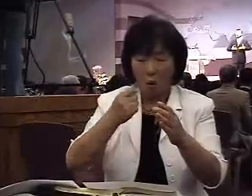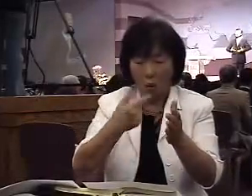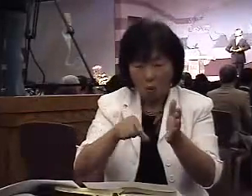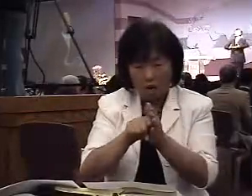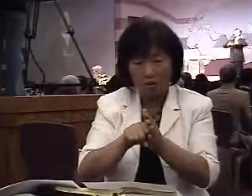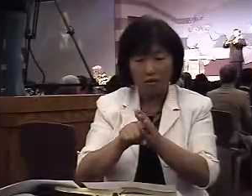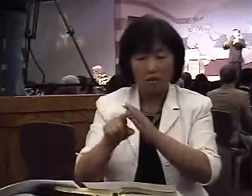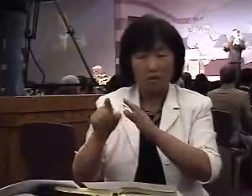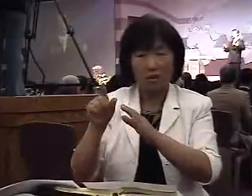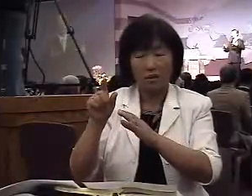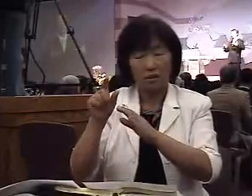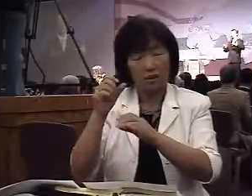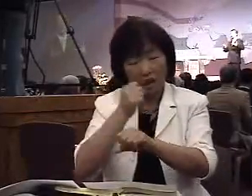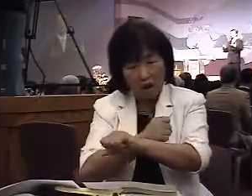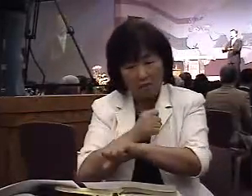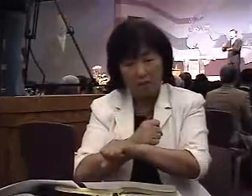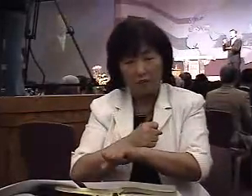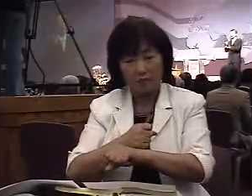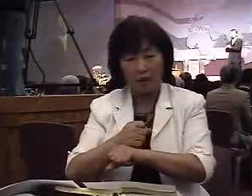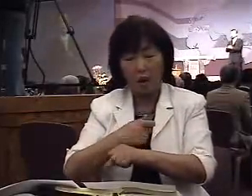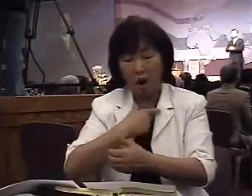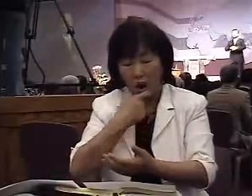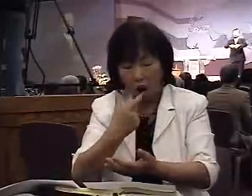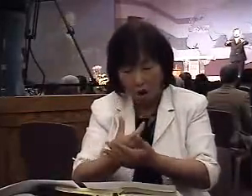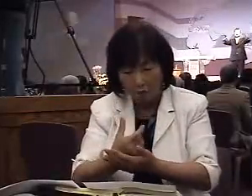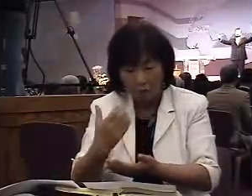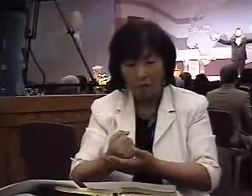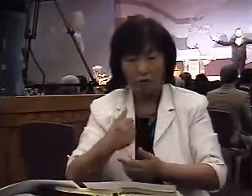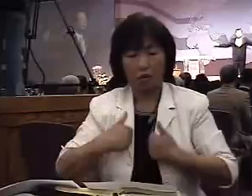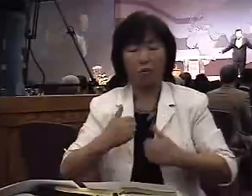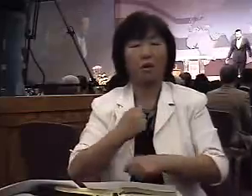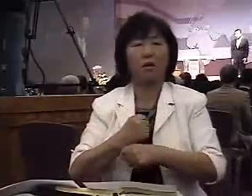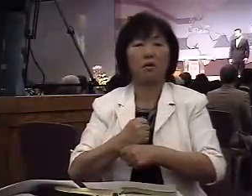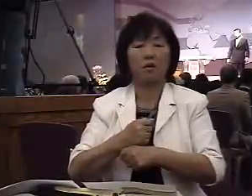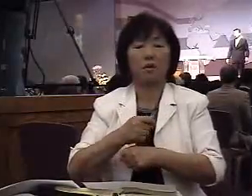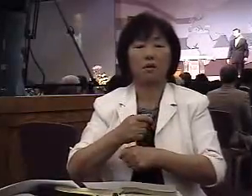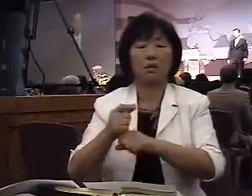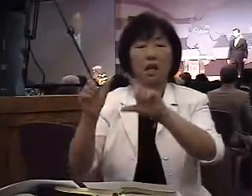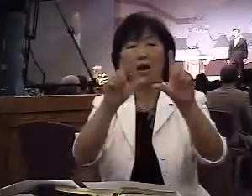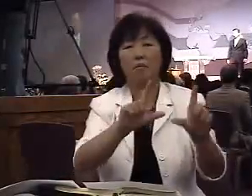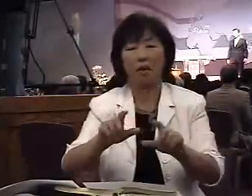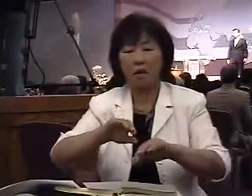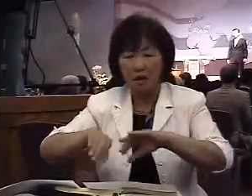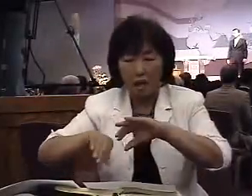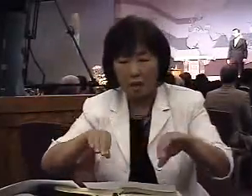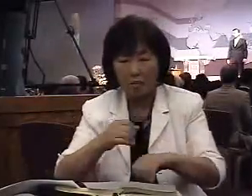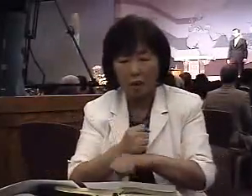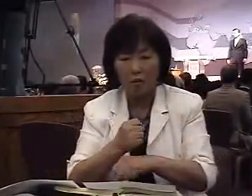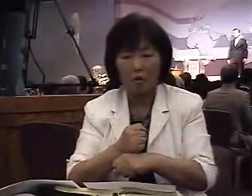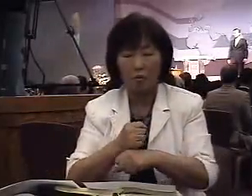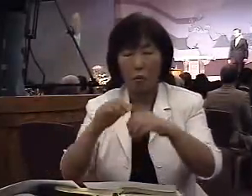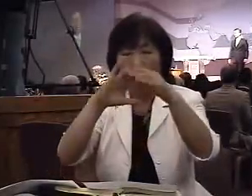감동을 받고 기뻐하시면서 그 삶에 개입하셔서 이 모든 것을 책임지십니다.